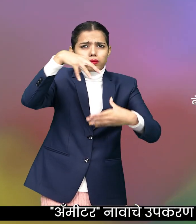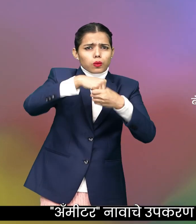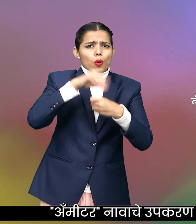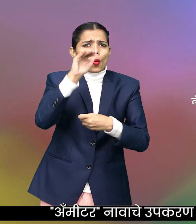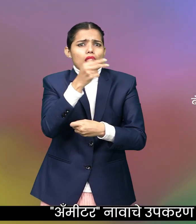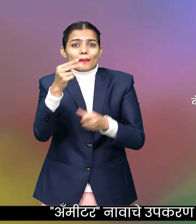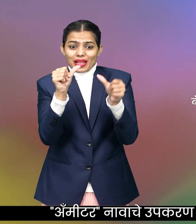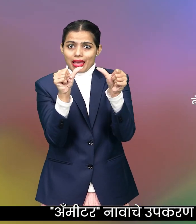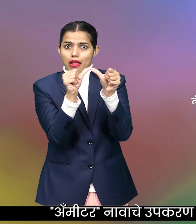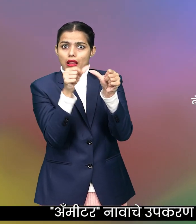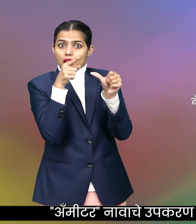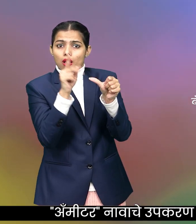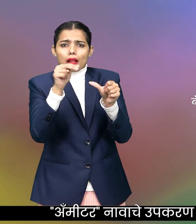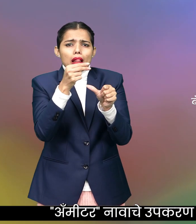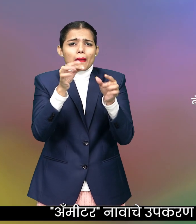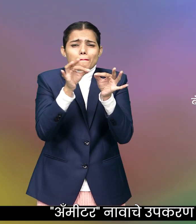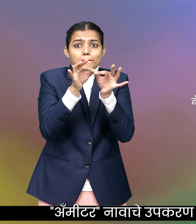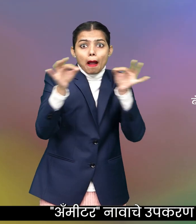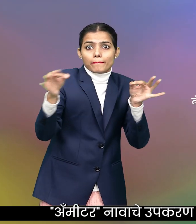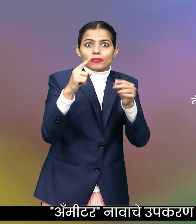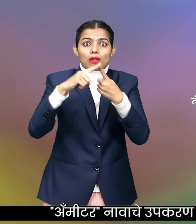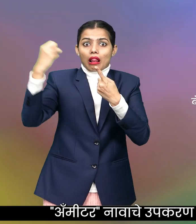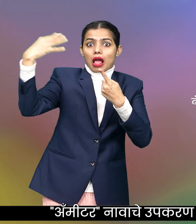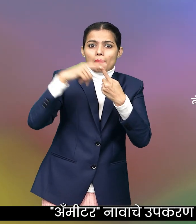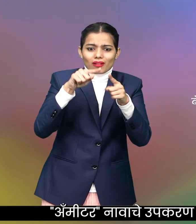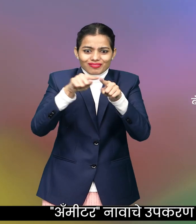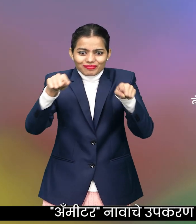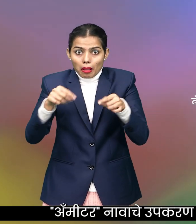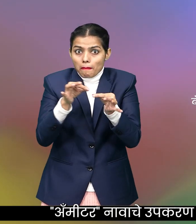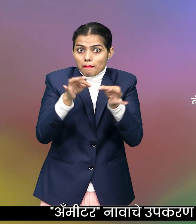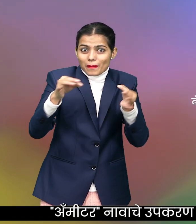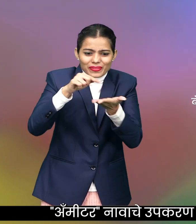ॲमीटर नावाचे उपकरण विद्युत प्रवाह मोजण्यासाठी वापरले जाते.